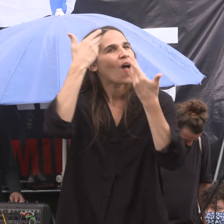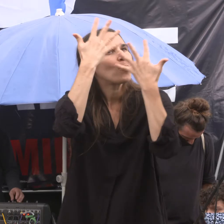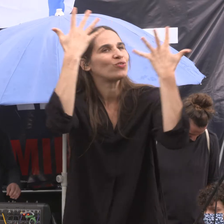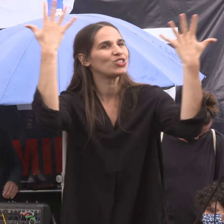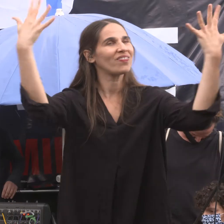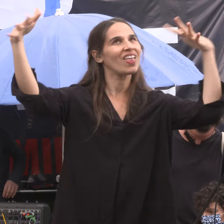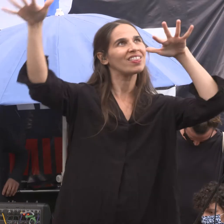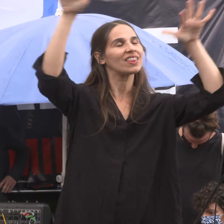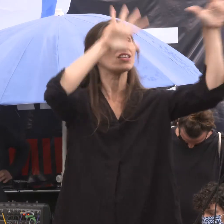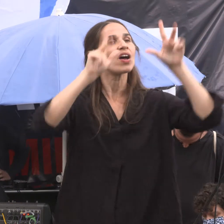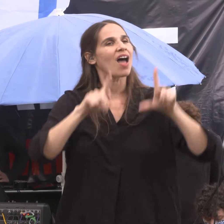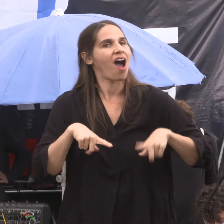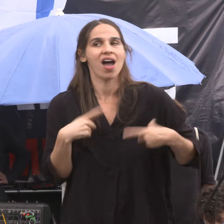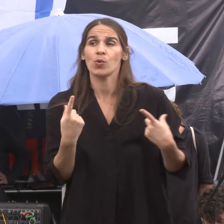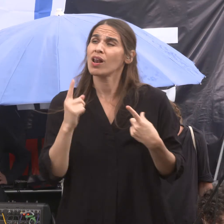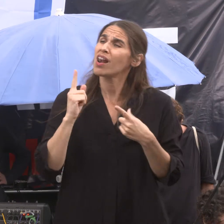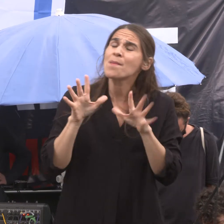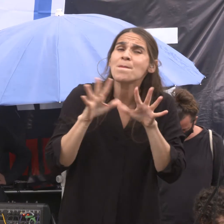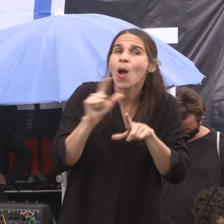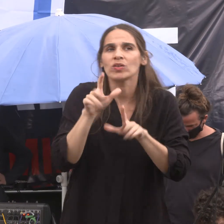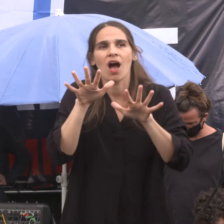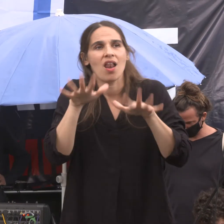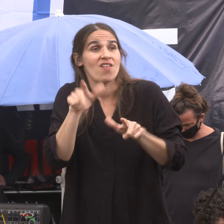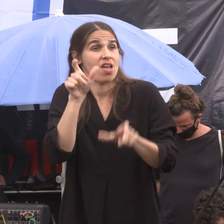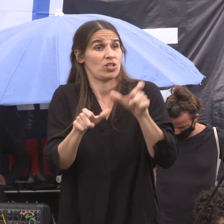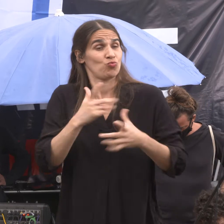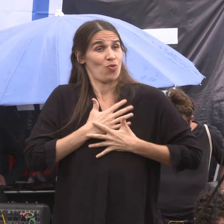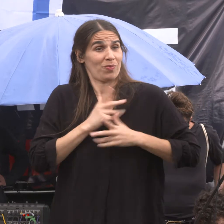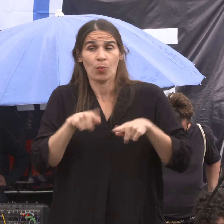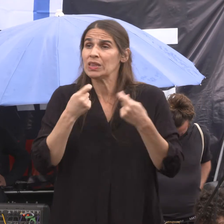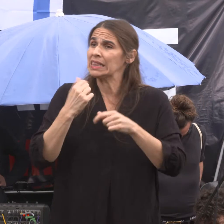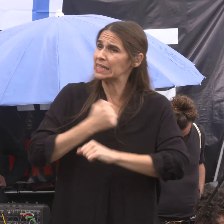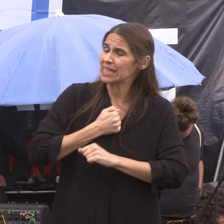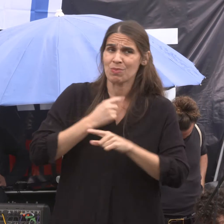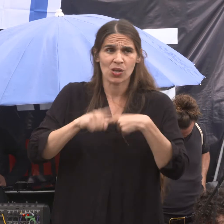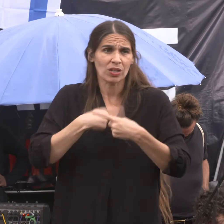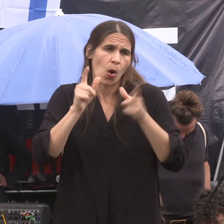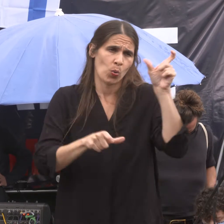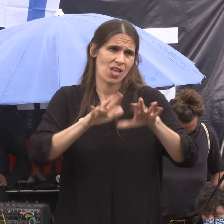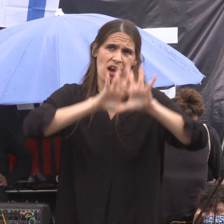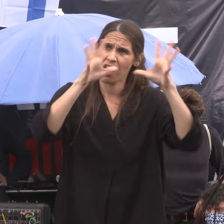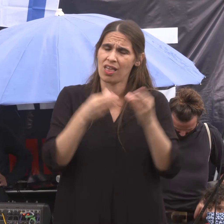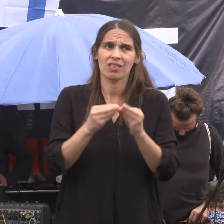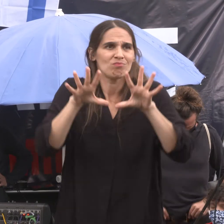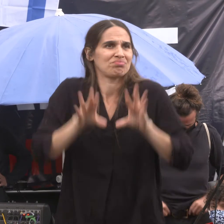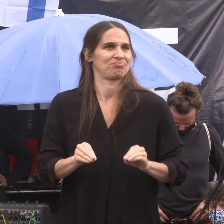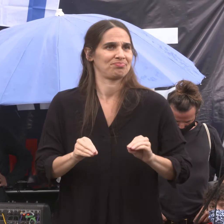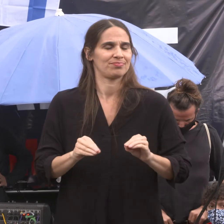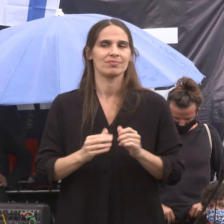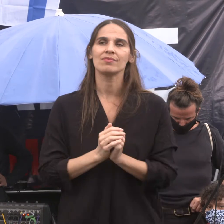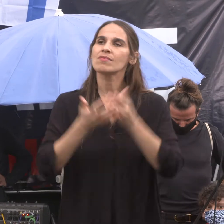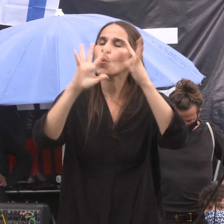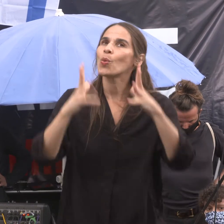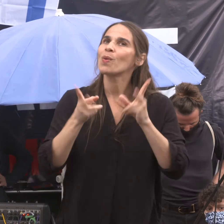החיות עצמה למאות אלפי שוחרי התרבות הדתיים, המסורתיים ומהאוכלוסייה הכללית. האומנות